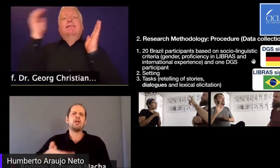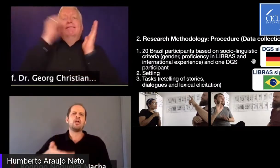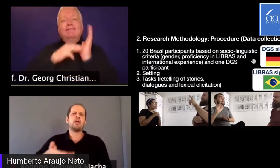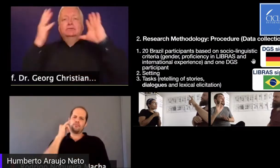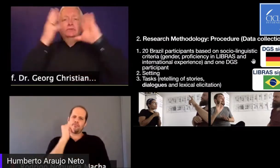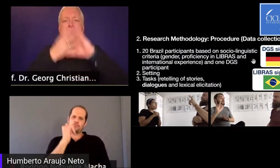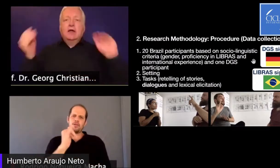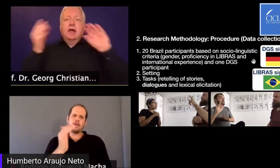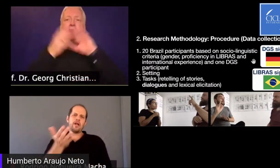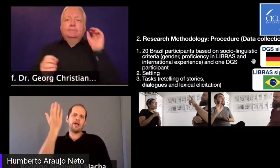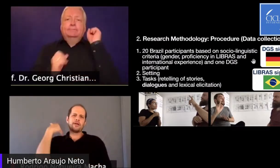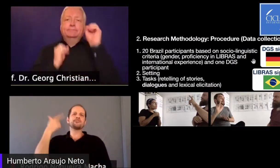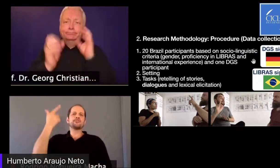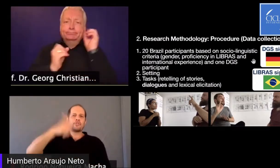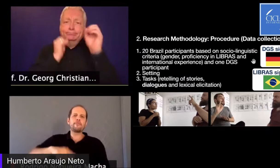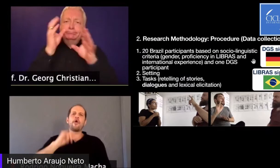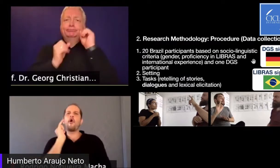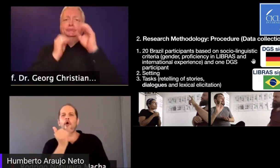e,